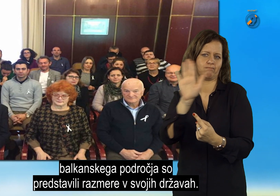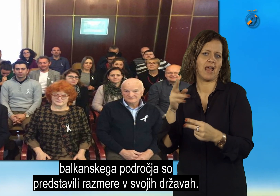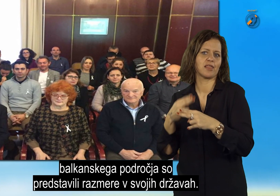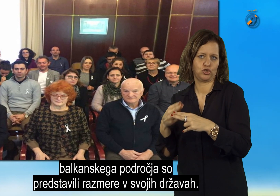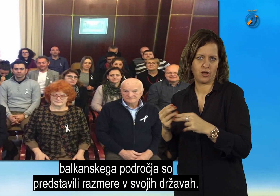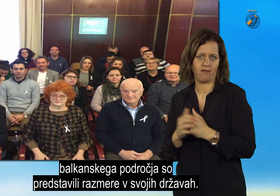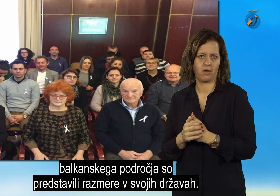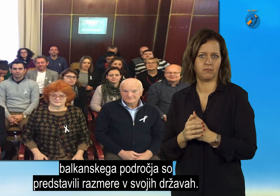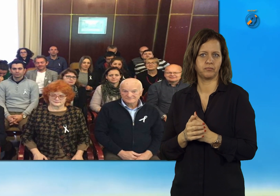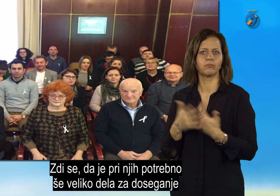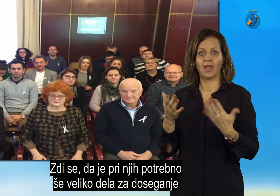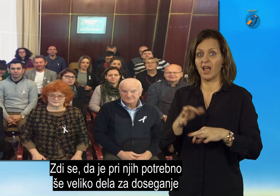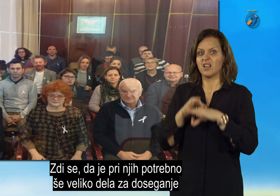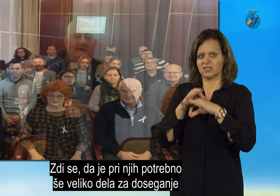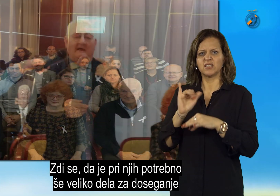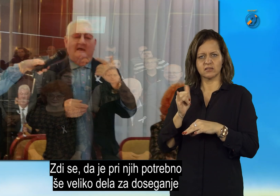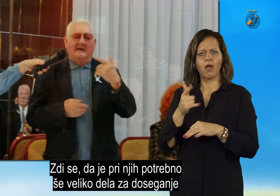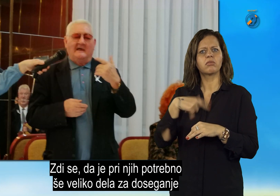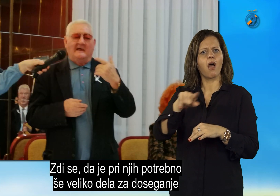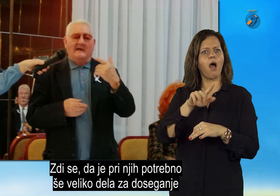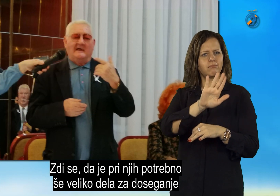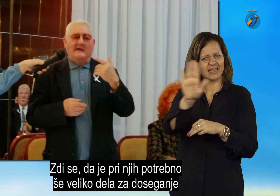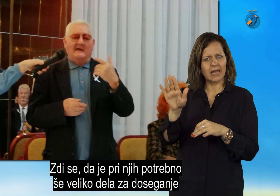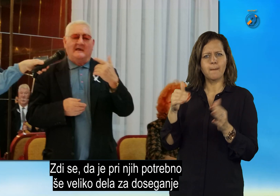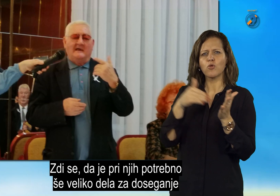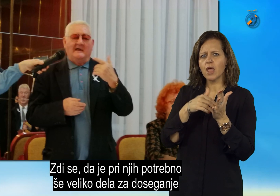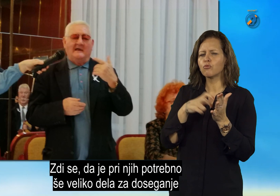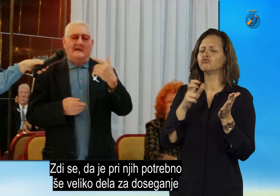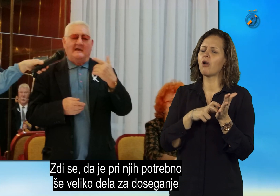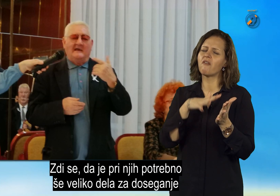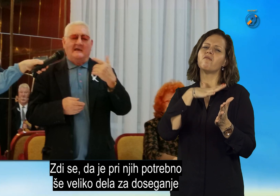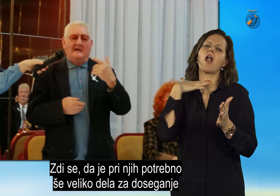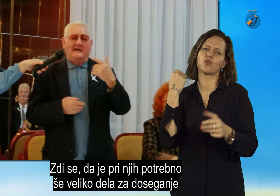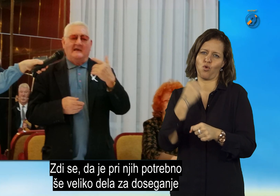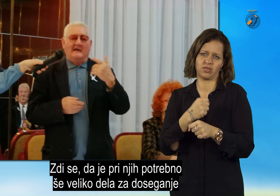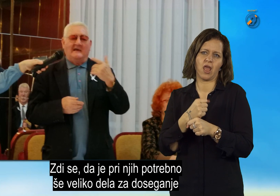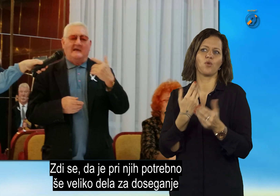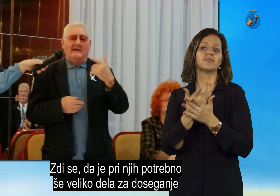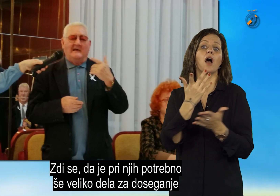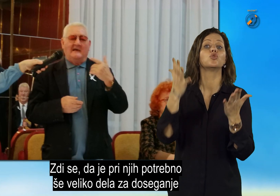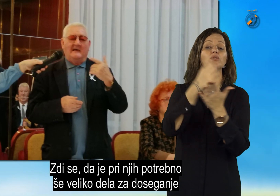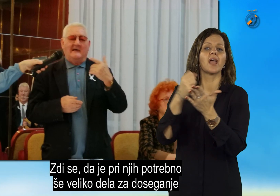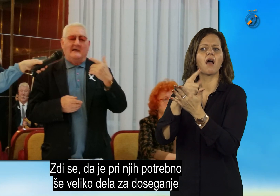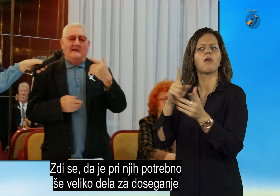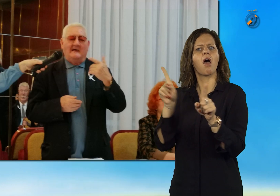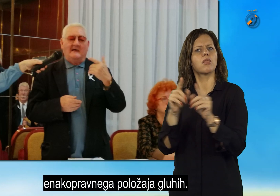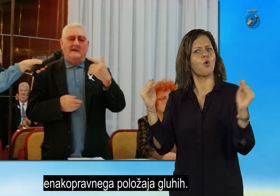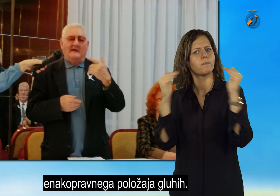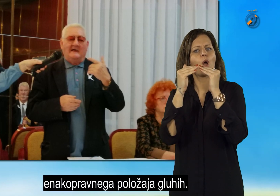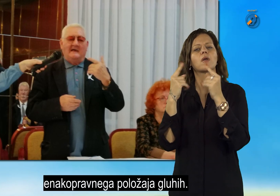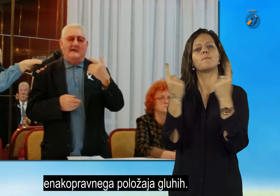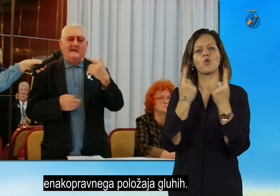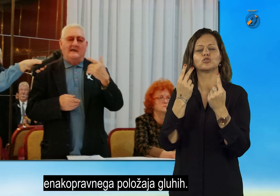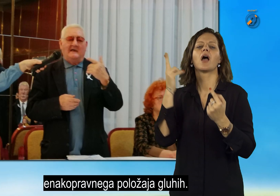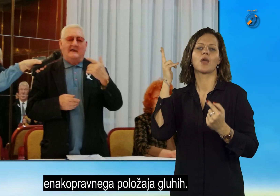svojih državah. Zdi se, da je pri njih potrebno še veliko dela za doseganje enakopravnega